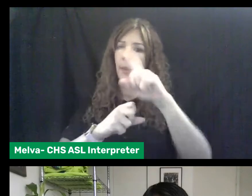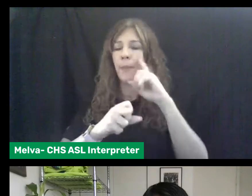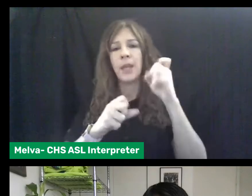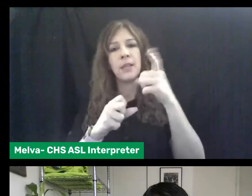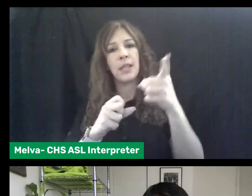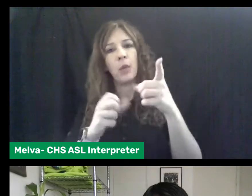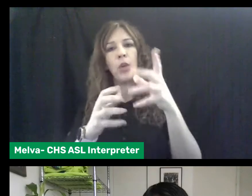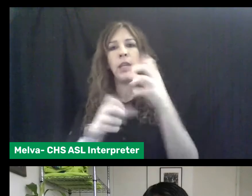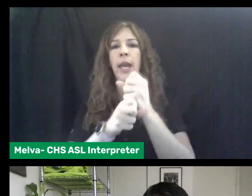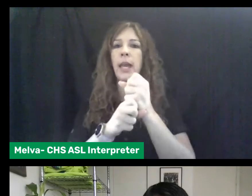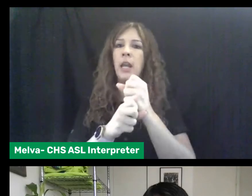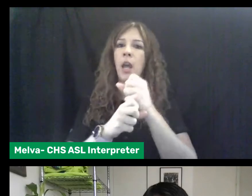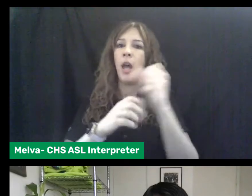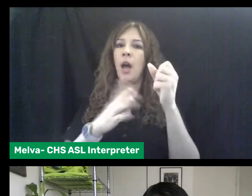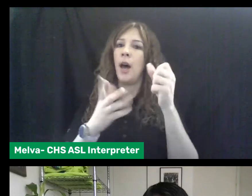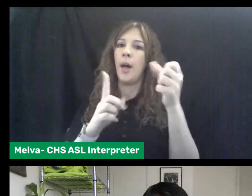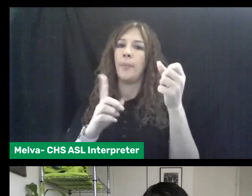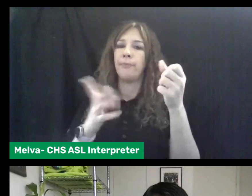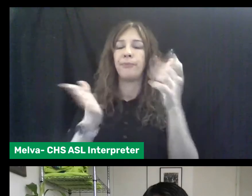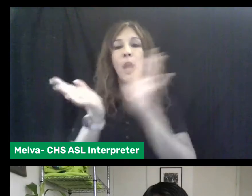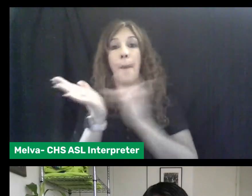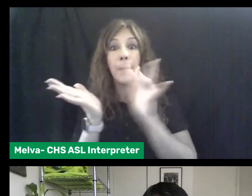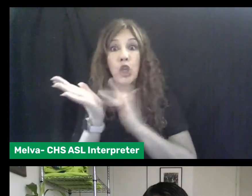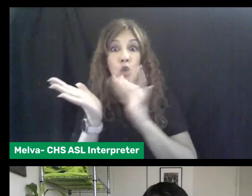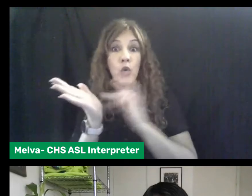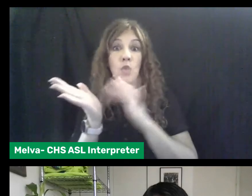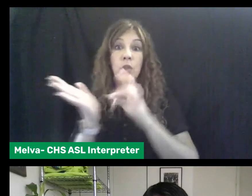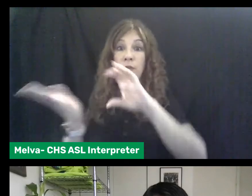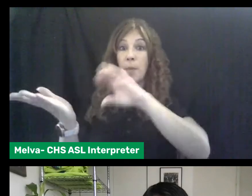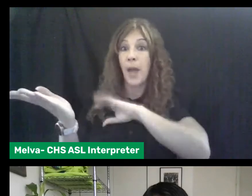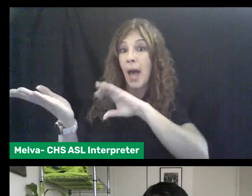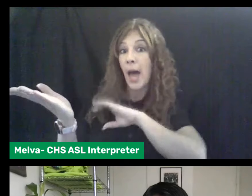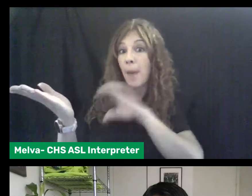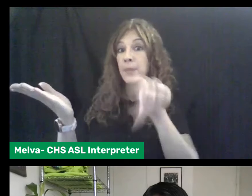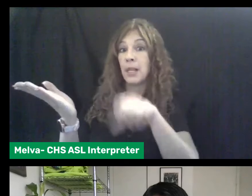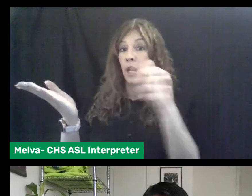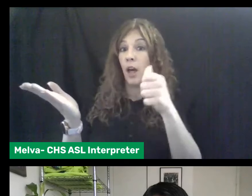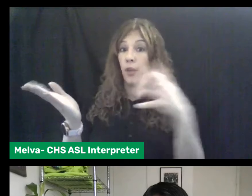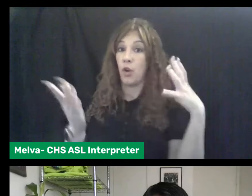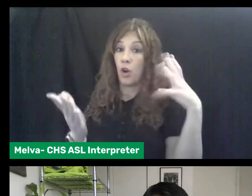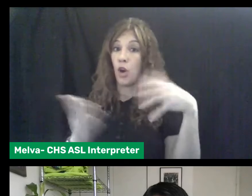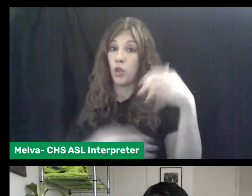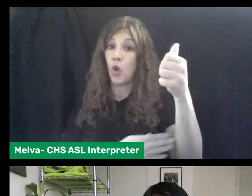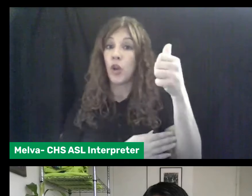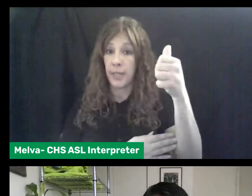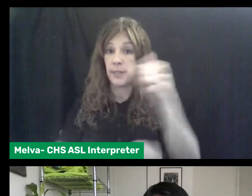y por parte de otras autoridades. Podemos decir, por ejemplo,